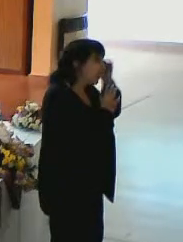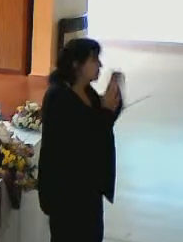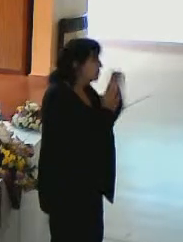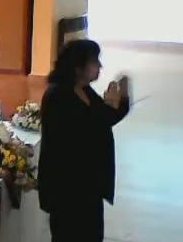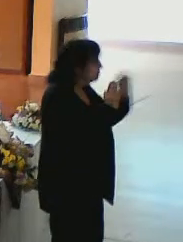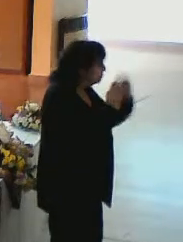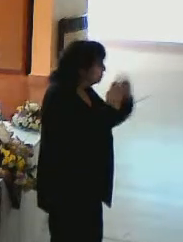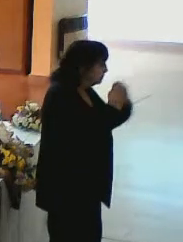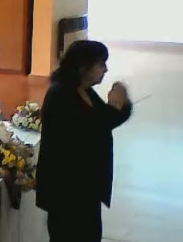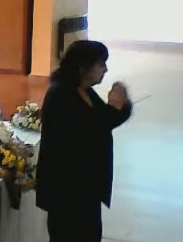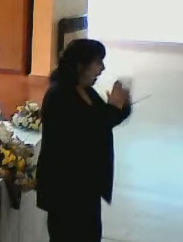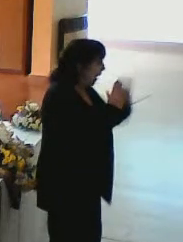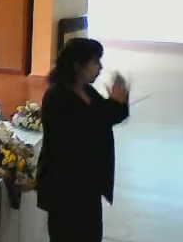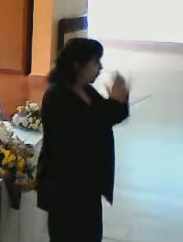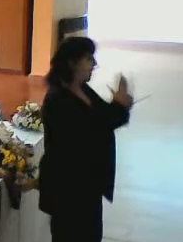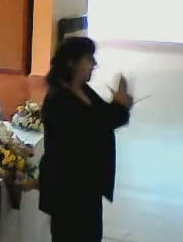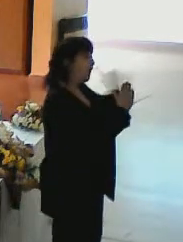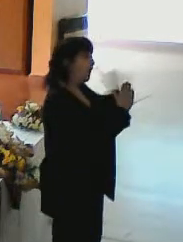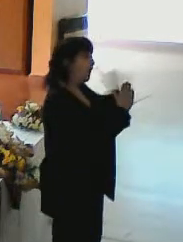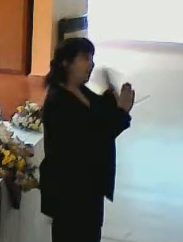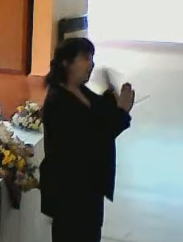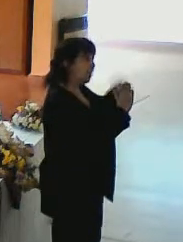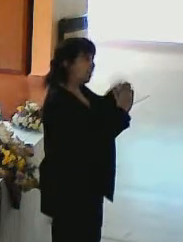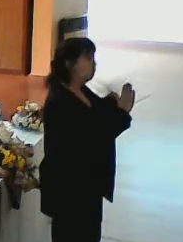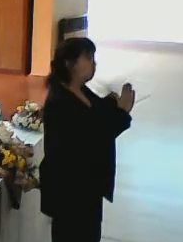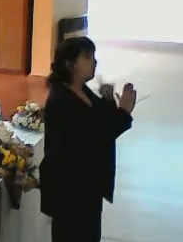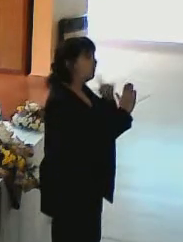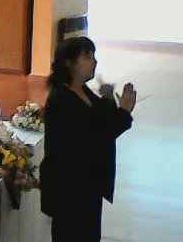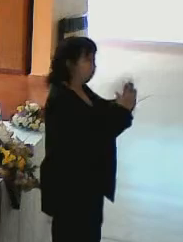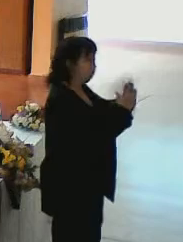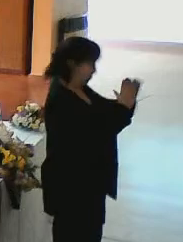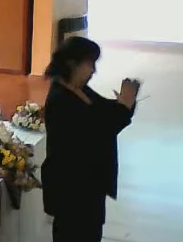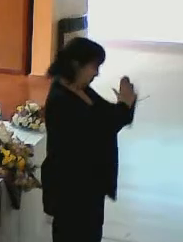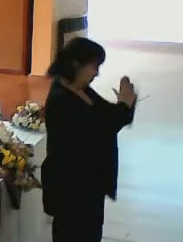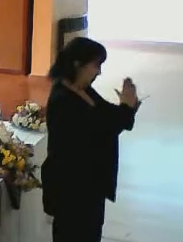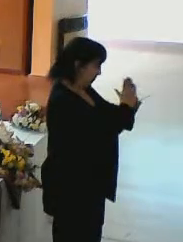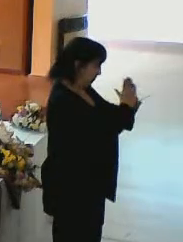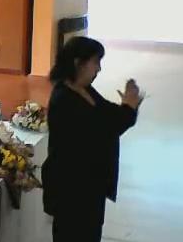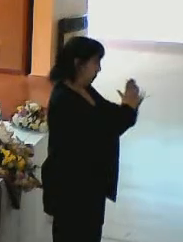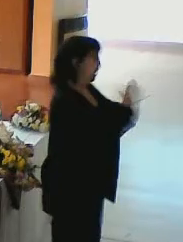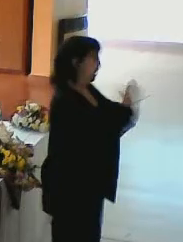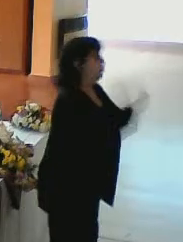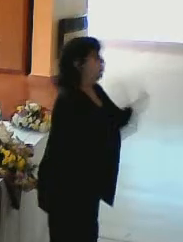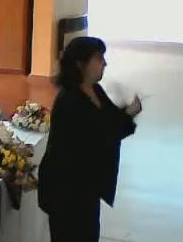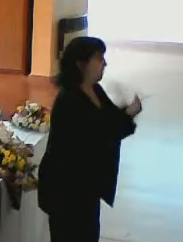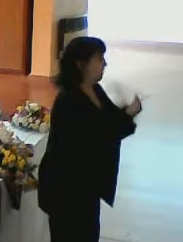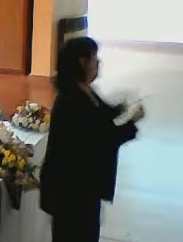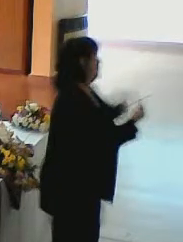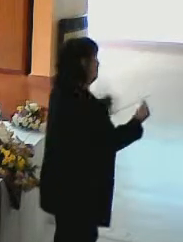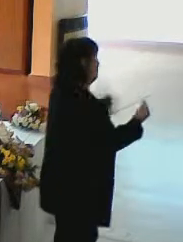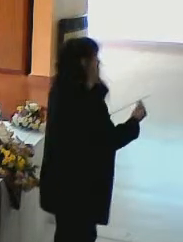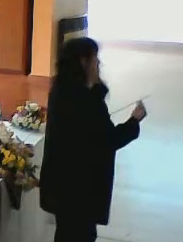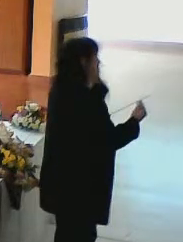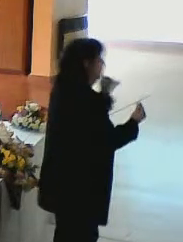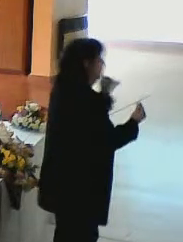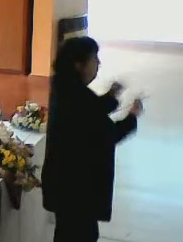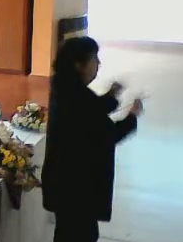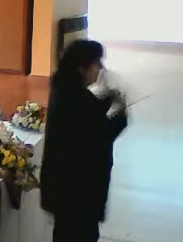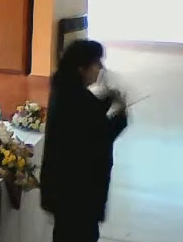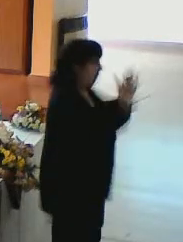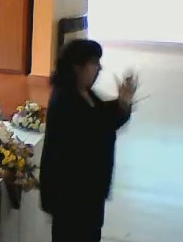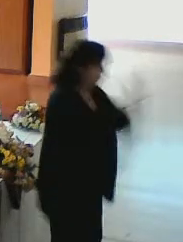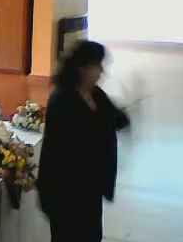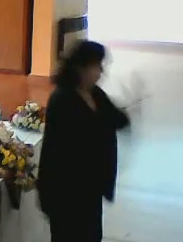cuenta, barajar todas estas cosas al momento de hacer el diagnóstico. Y sí, luego de todo eso decimos sí, por más